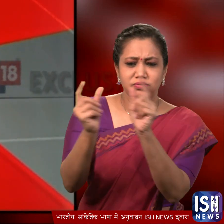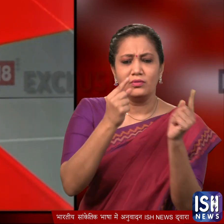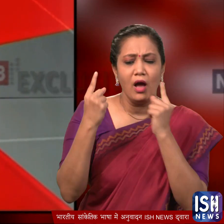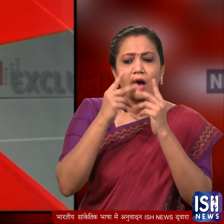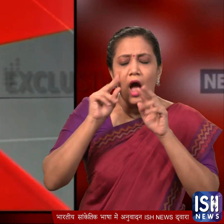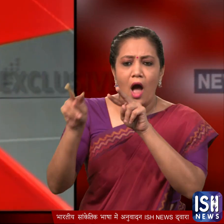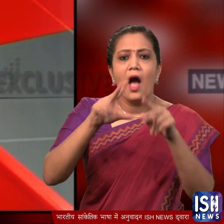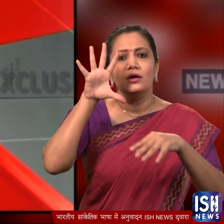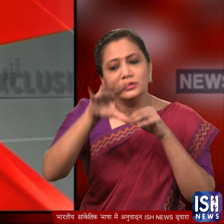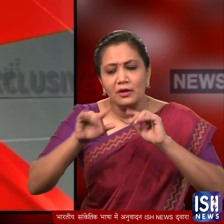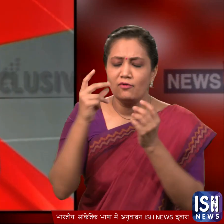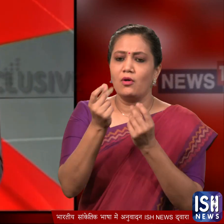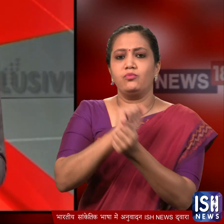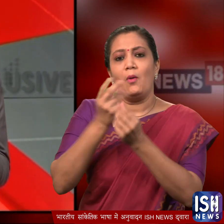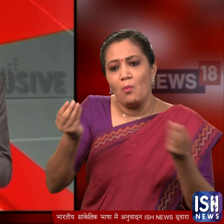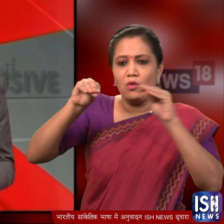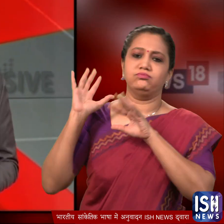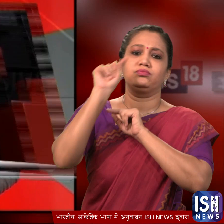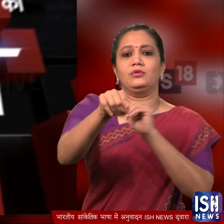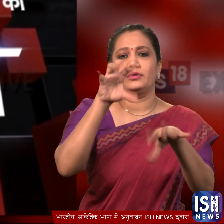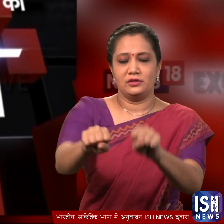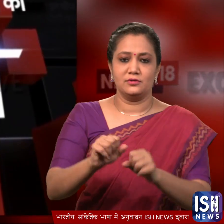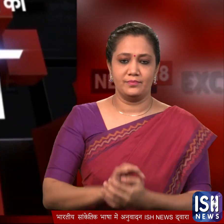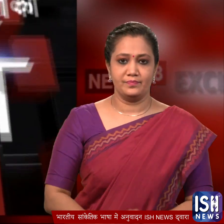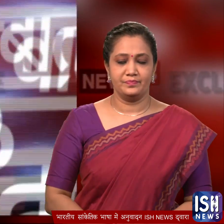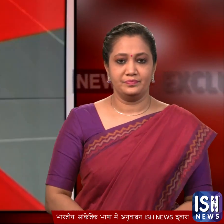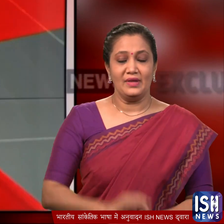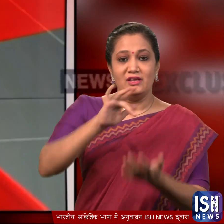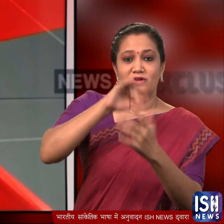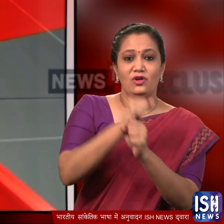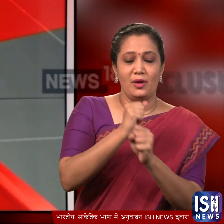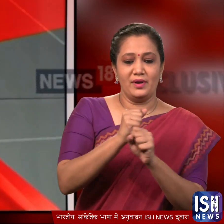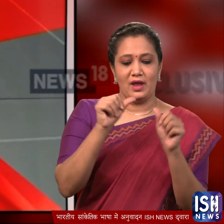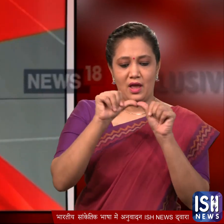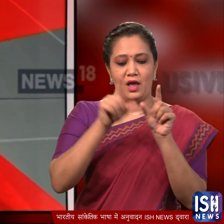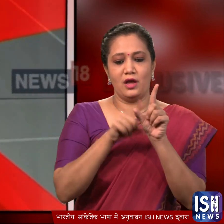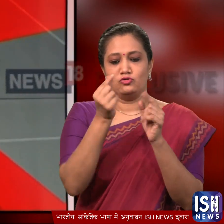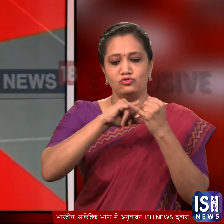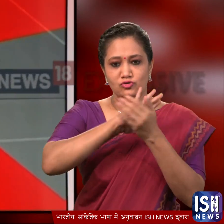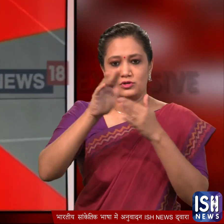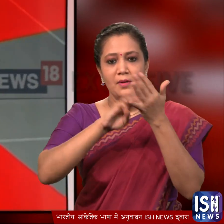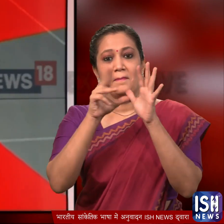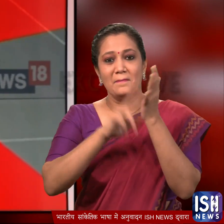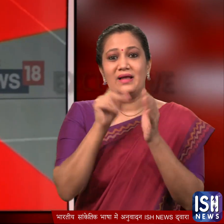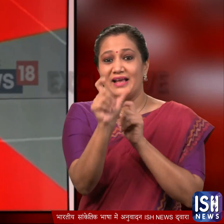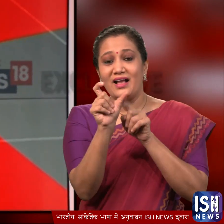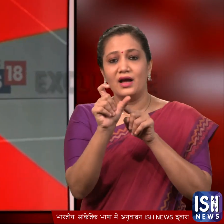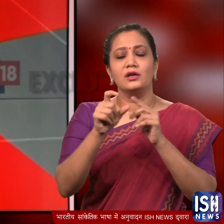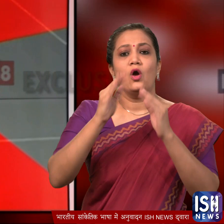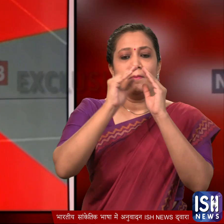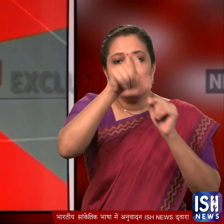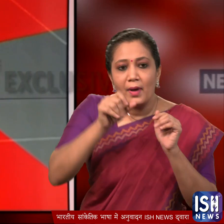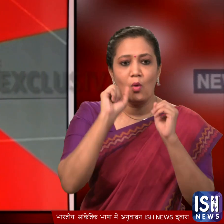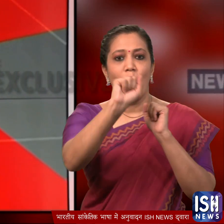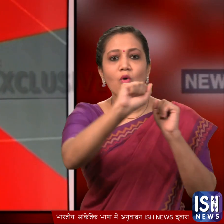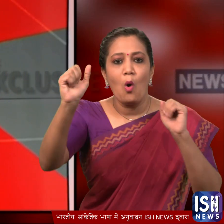जा सके और जरूरत पड़ने पर अतिरिक्त पुलिस बल को भेजा जा सके। केंद्र सरकार की आयुष्मान भारत योजना के कार्ड को लोगों के घरों